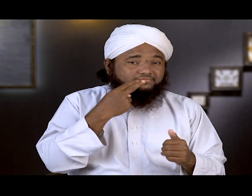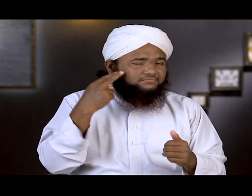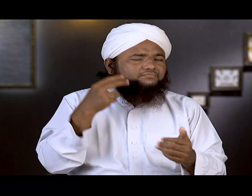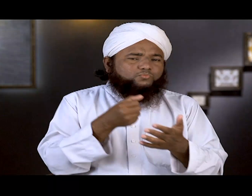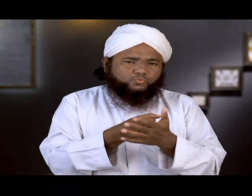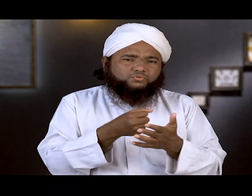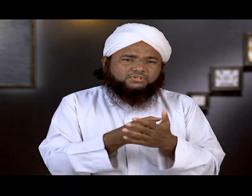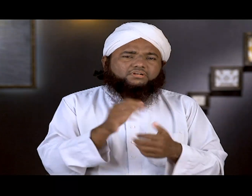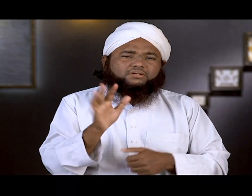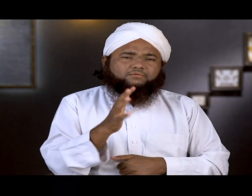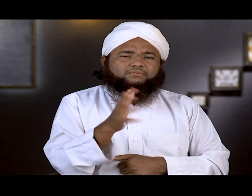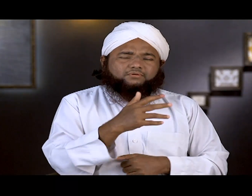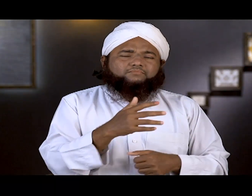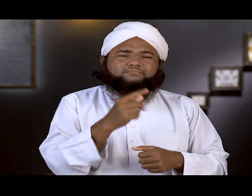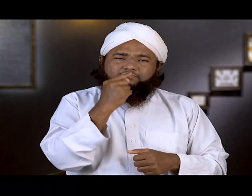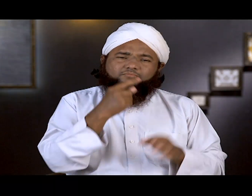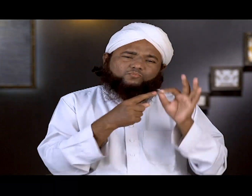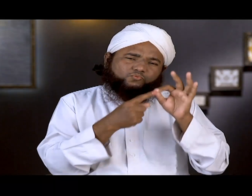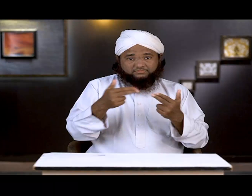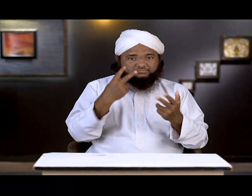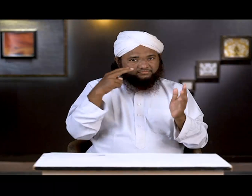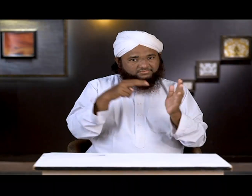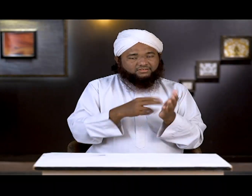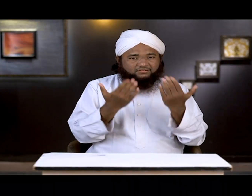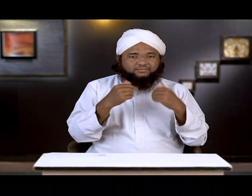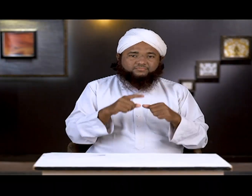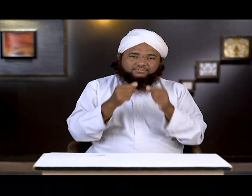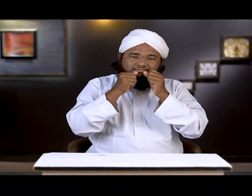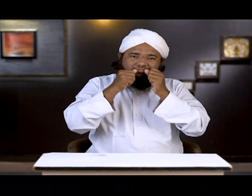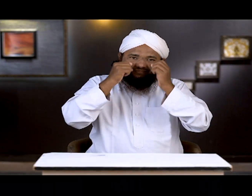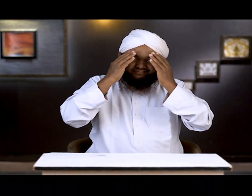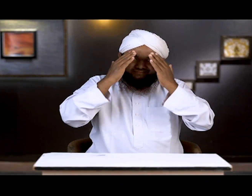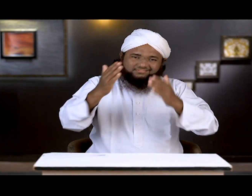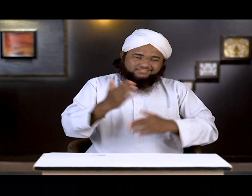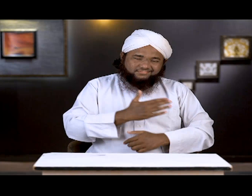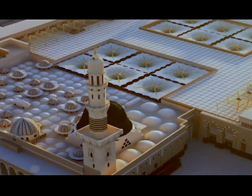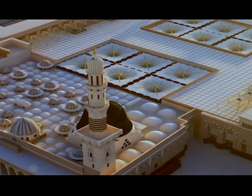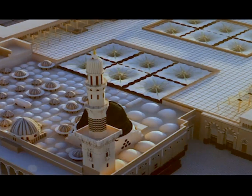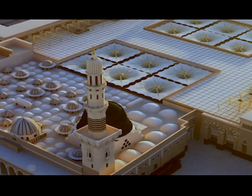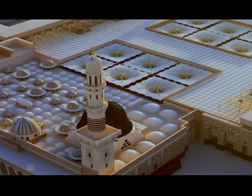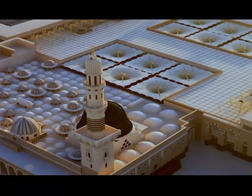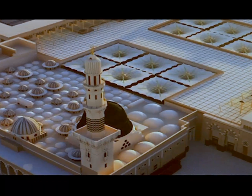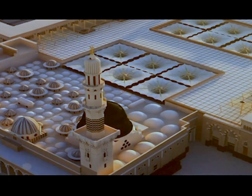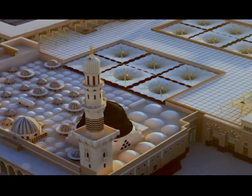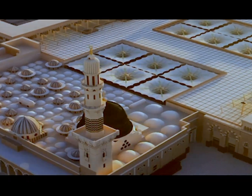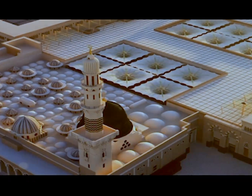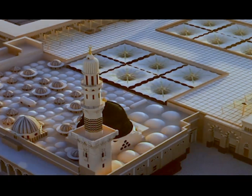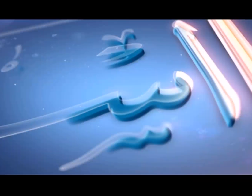بجاہ النبی الامین صلی اللہ علیہ وآلہ وسلم۔ صلو علی الحبیب صلی اللہ علی محمد۔